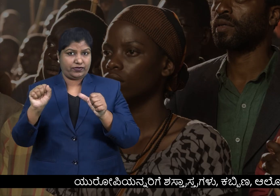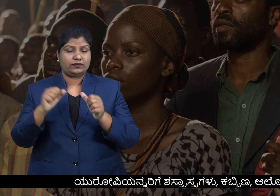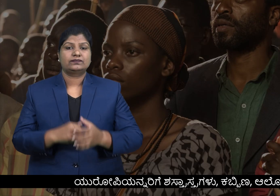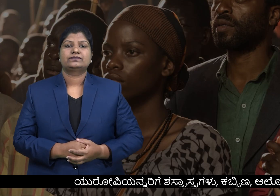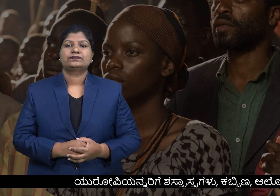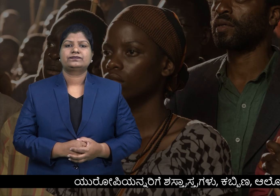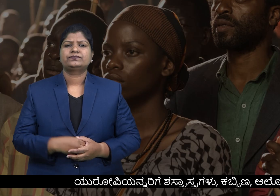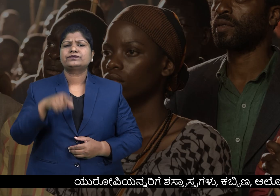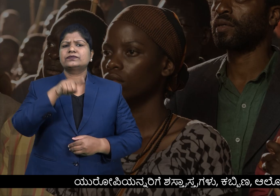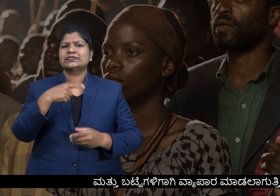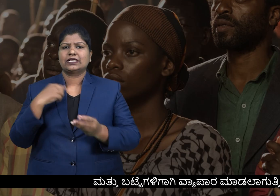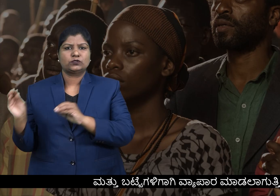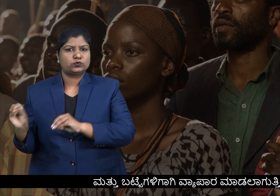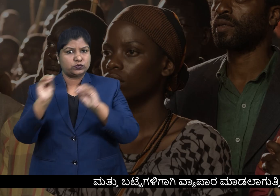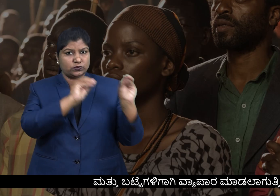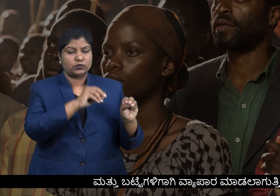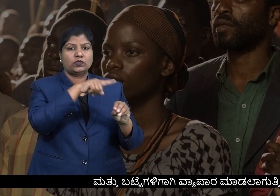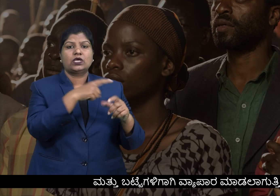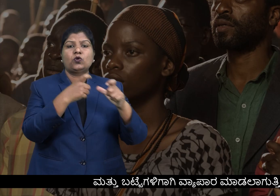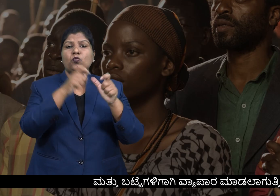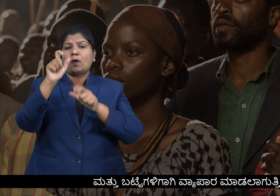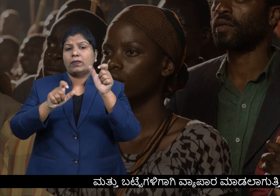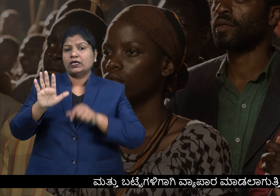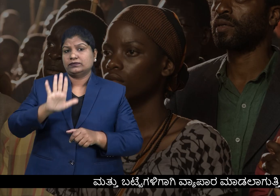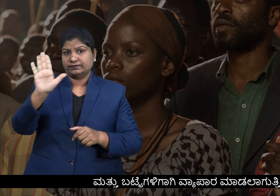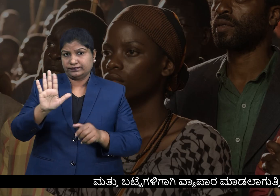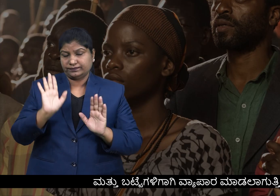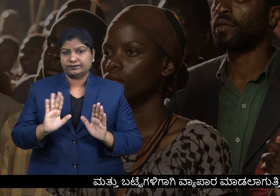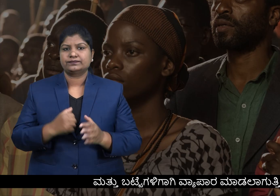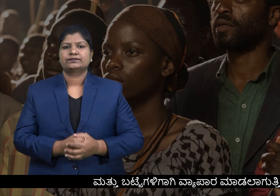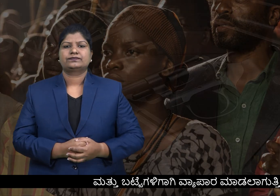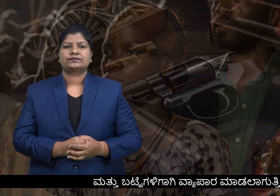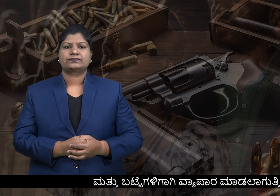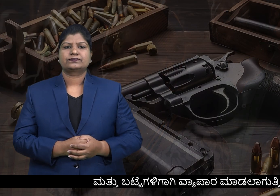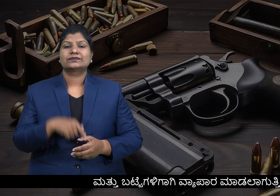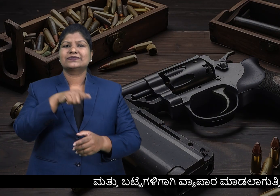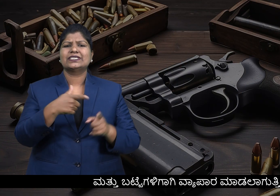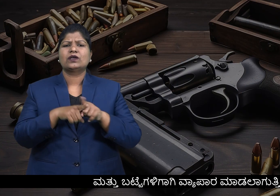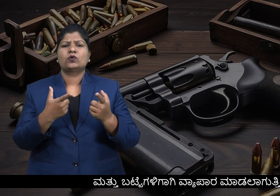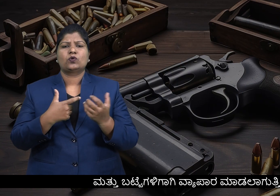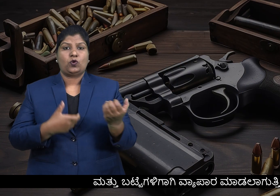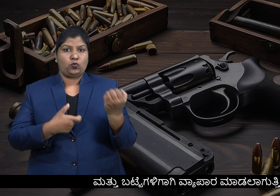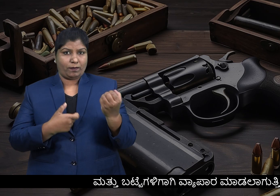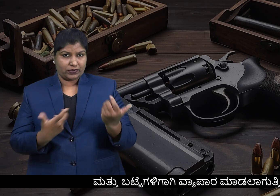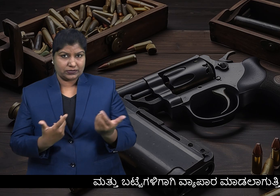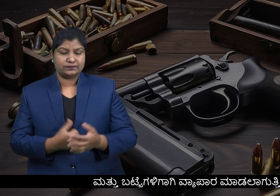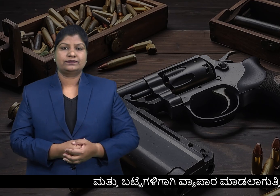ಕಬ್ಬಿಣ, ಆಲ್ಕೋಹಾಲ್ ಮತ್ತು ಬಟ್ಟೆಗಳಿಗಾಗಿ ವ್ಯಾಪಾರ ಮಾಡಲಾಗುತ್ತಿತ್ತು.